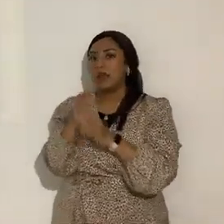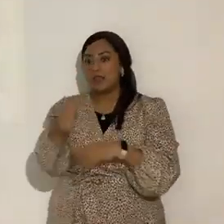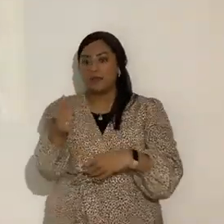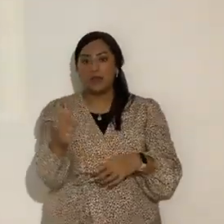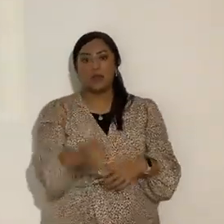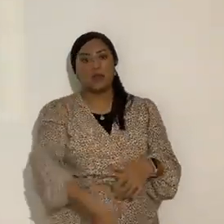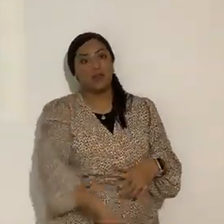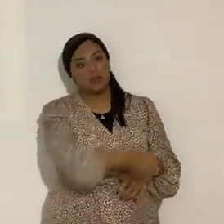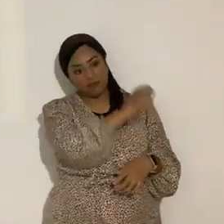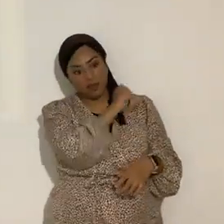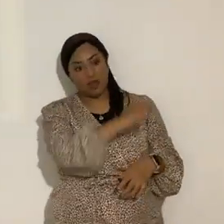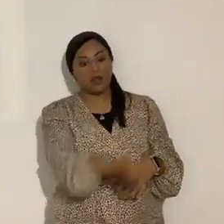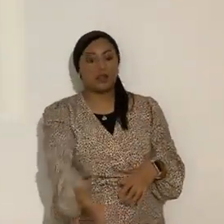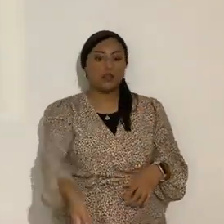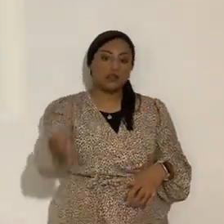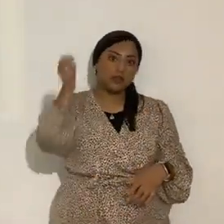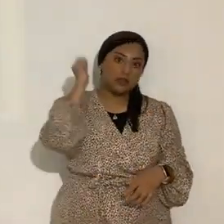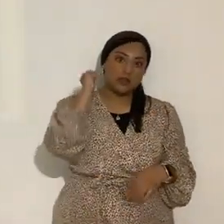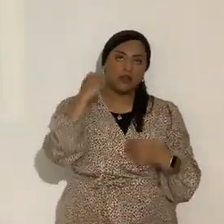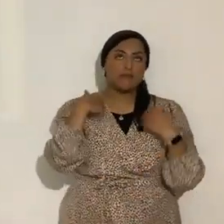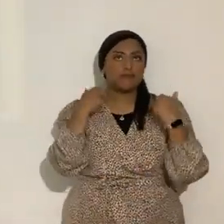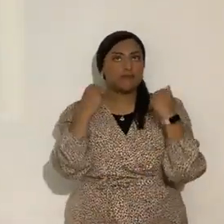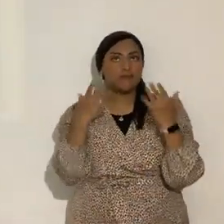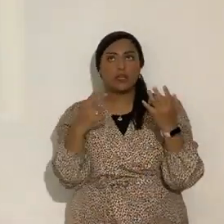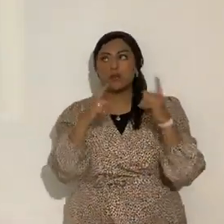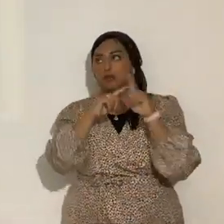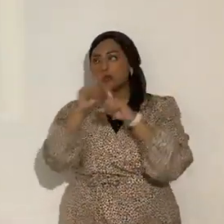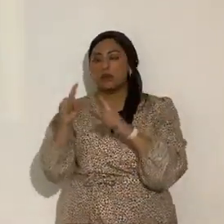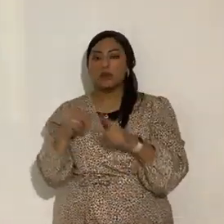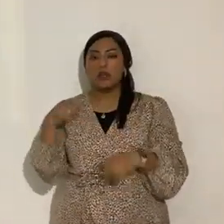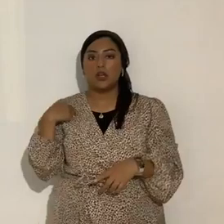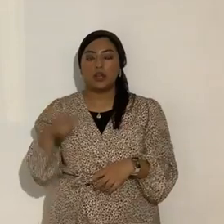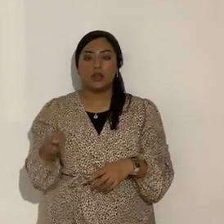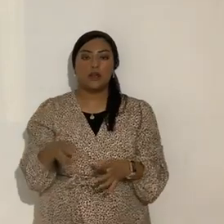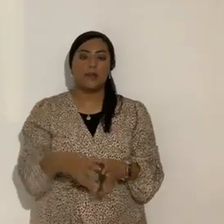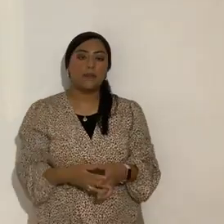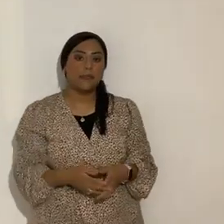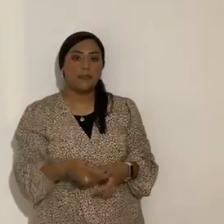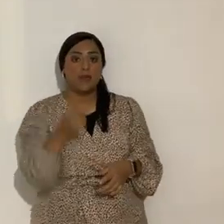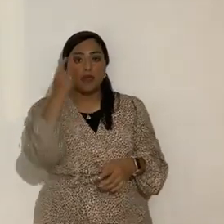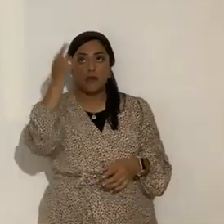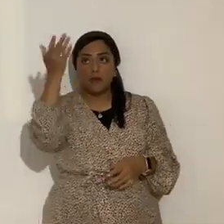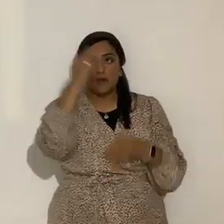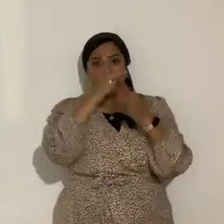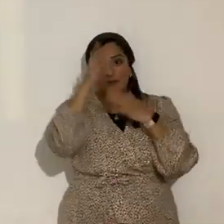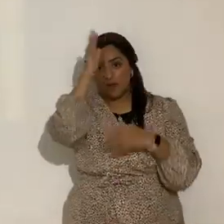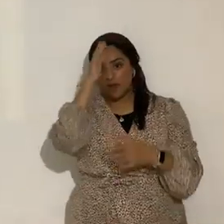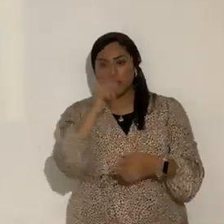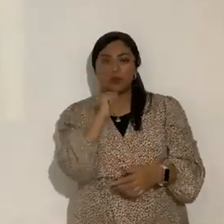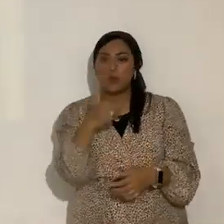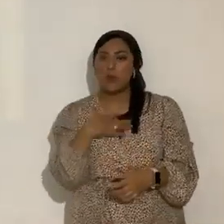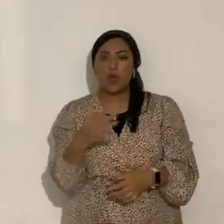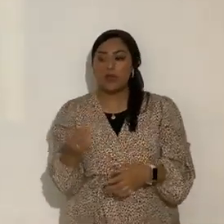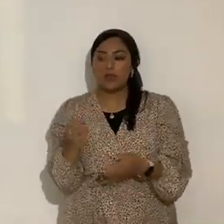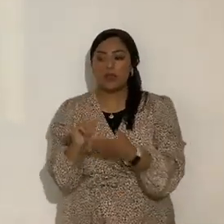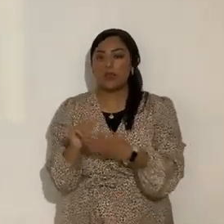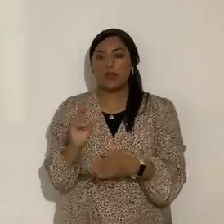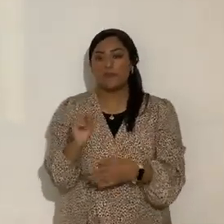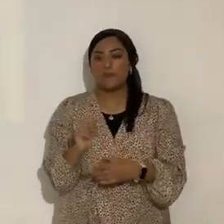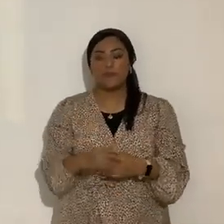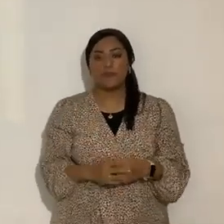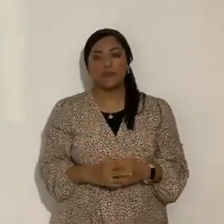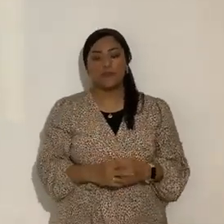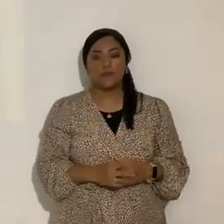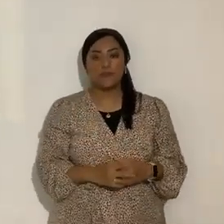flagelan. Eso hay en todas las religiones. Pero para el Eterno eso es abominación, hermanos.